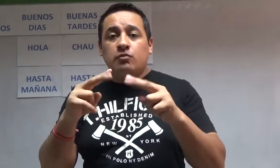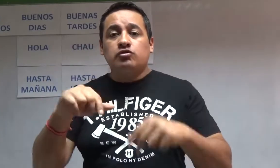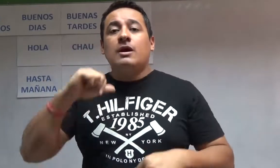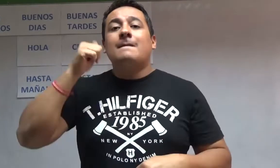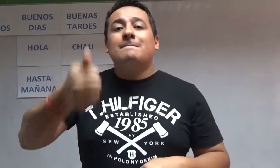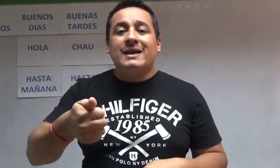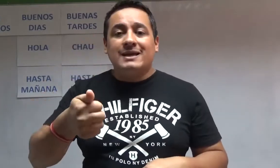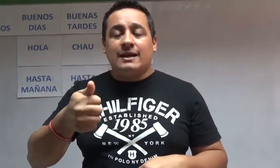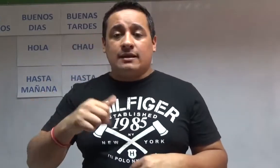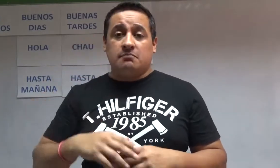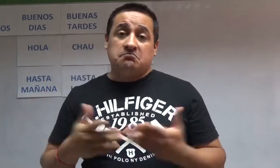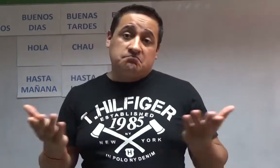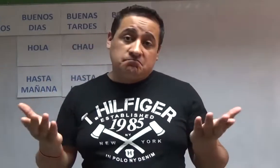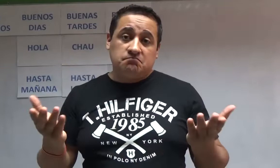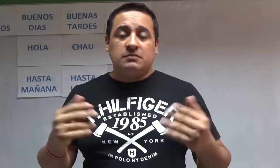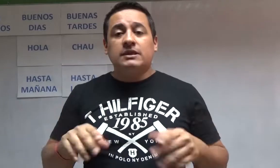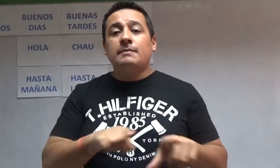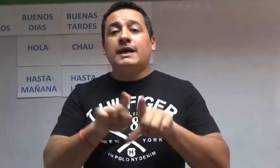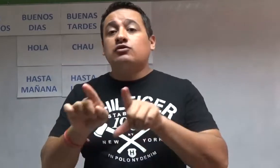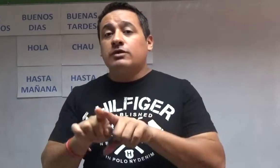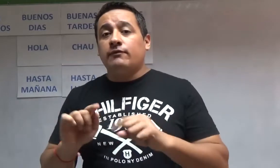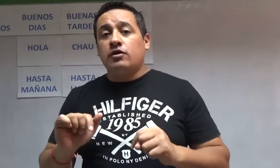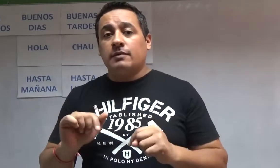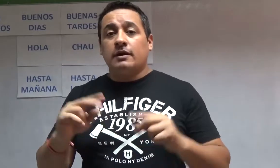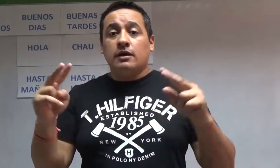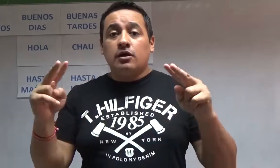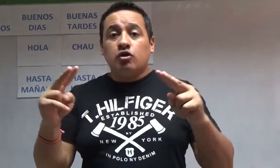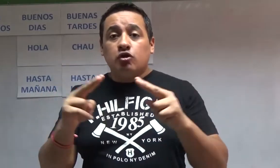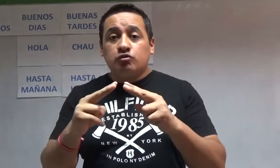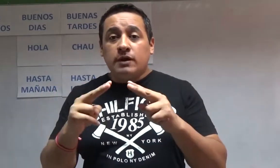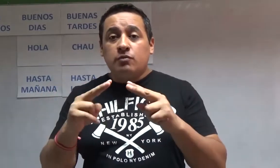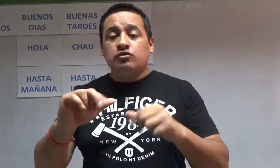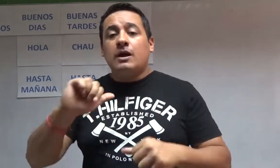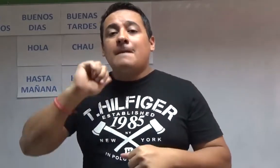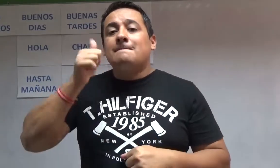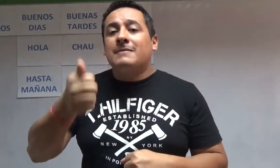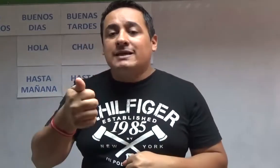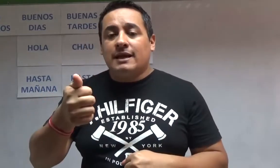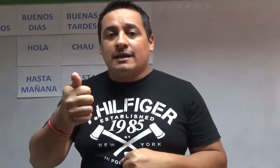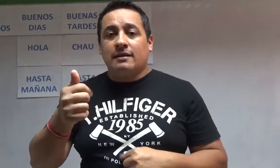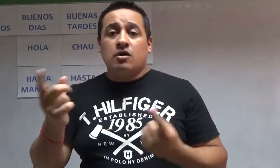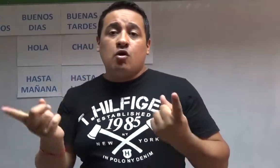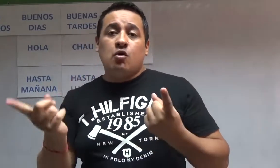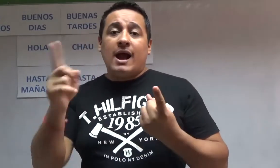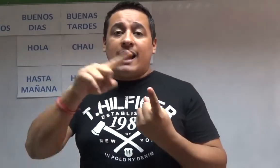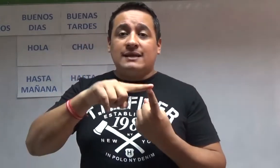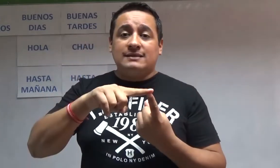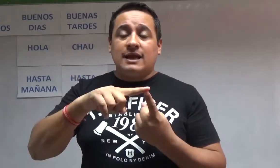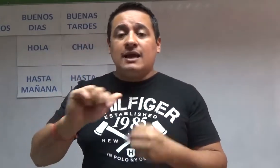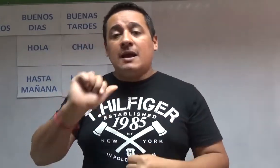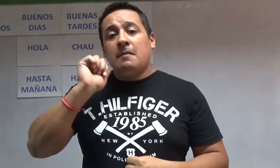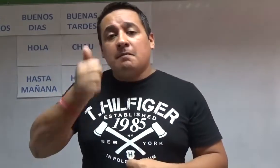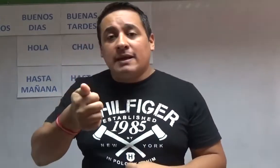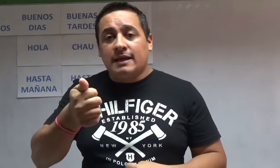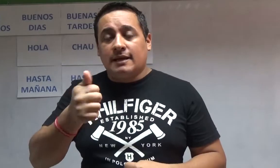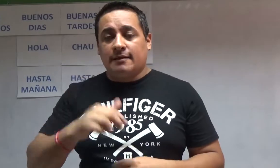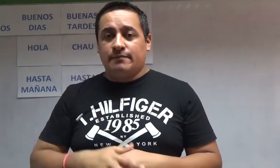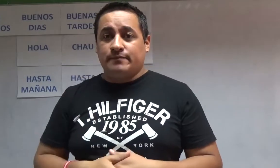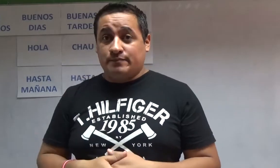vemos mañana. También es una forma. Nos vemos mañana. O hasta mañana.